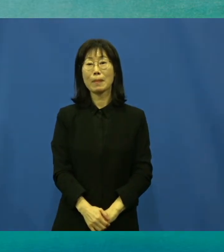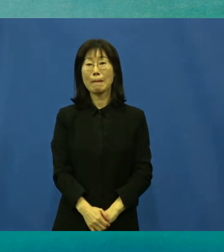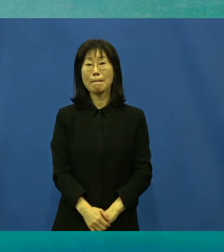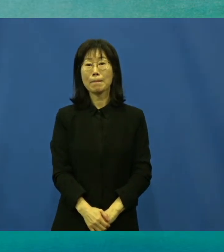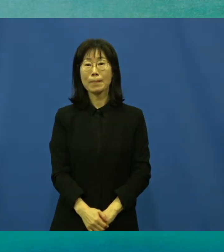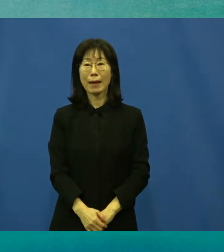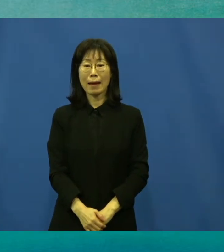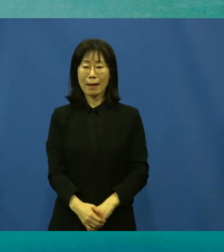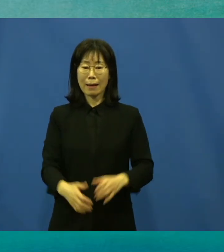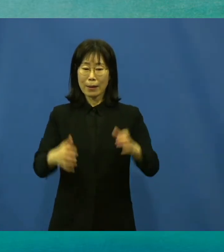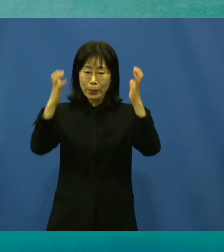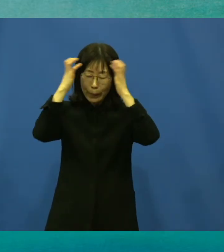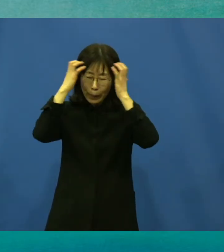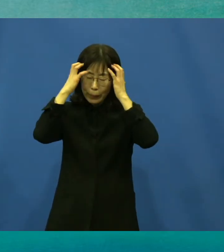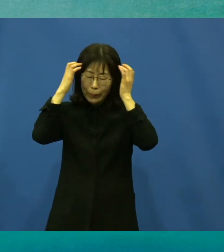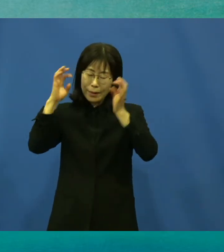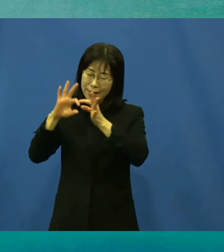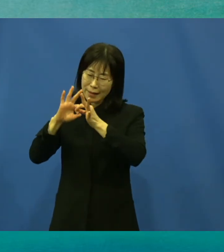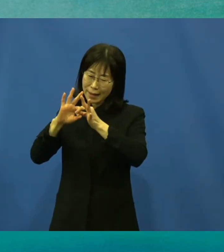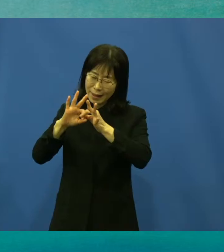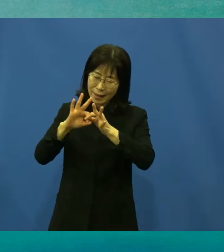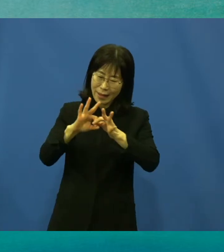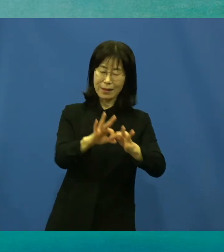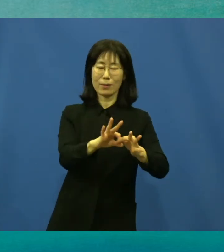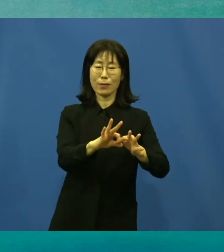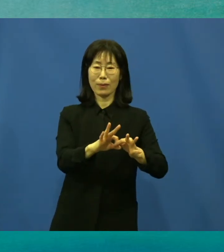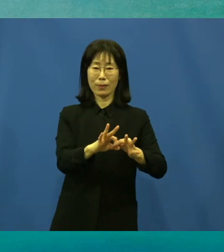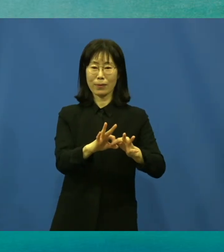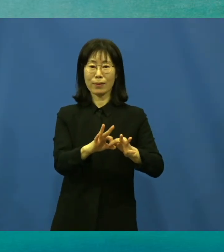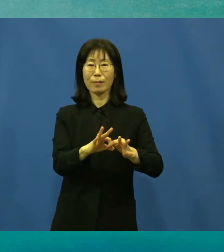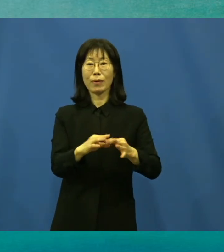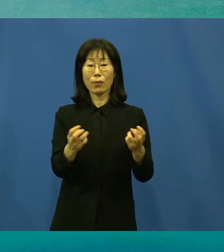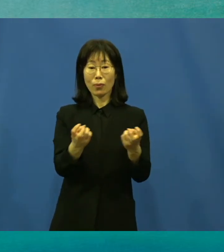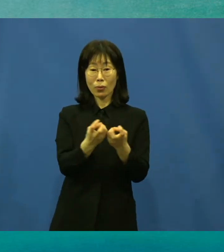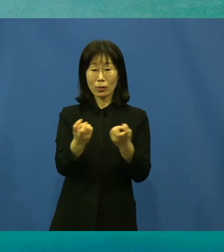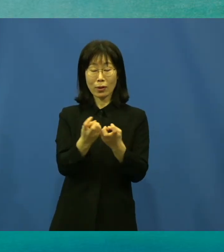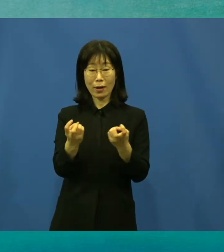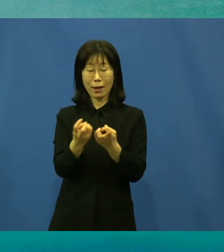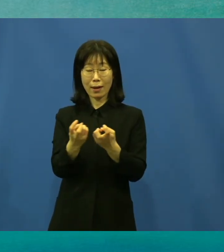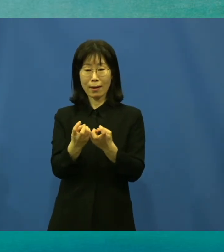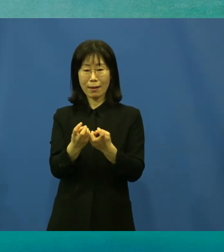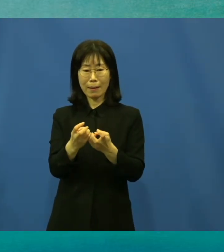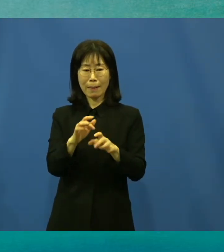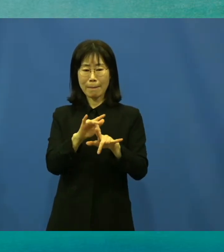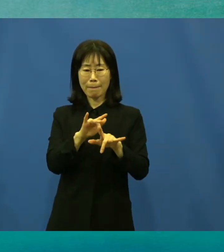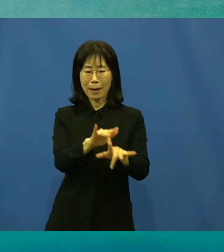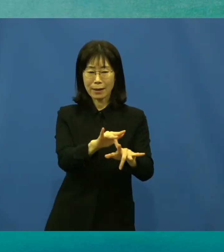여러분, 이 고통이 길어지면 이 마귀가 또 공격을 합니다.